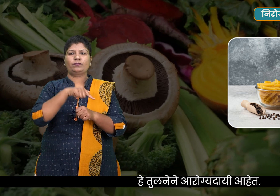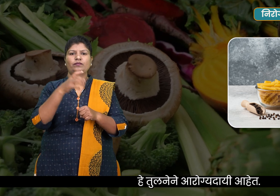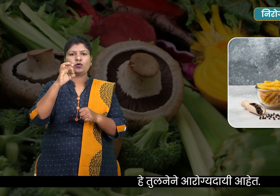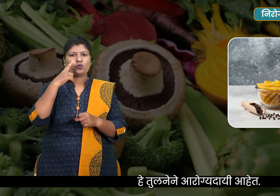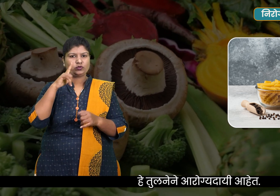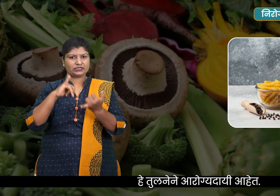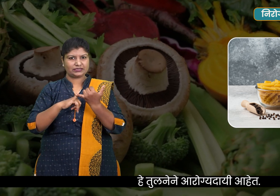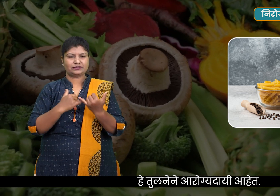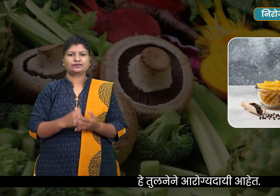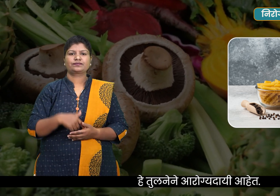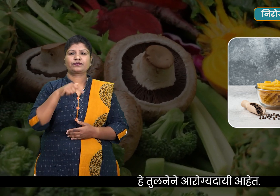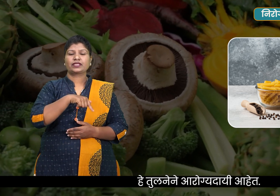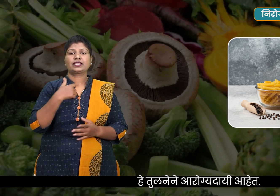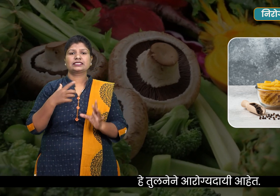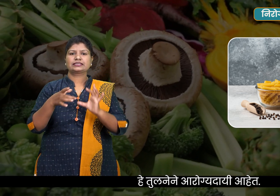हे तुलनेने आरोग्यदायी आहेत.